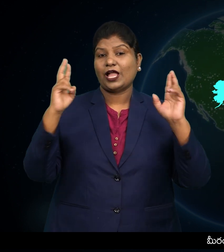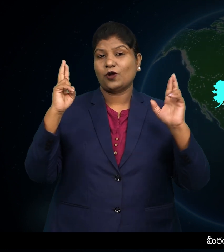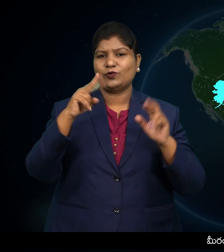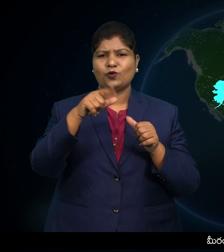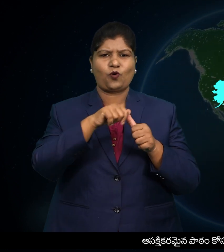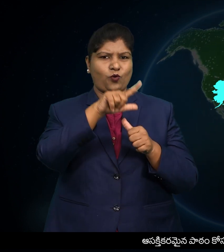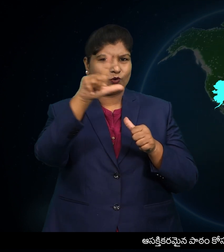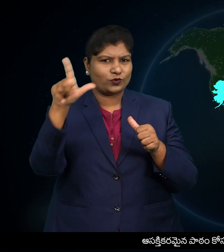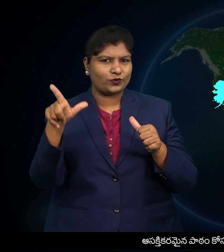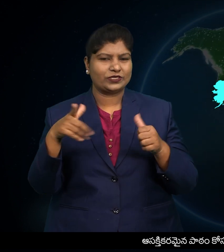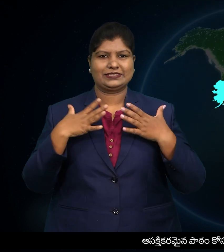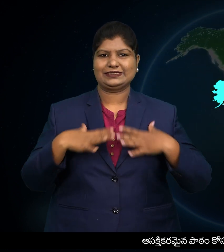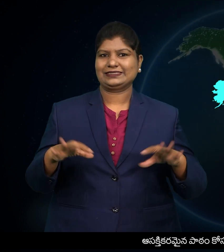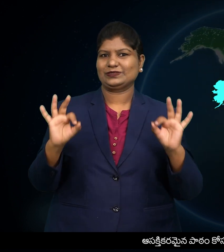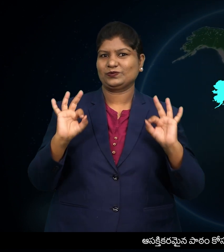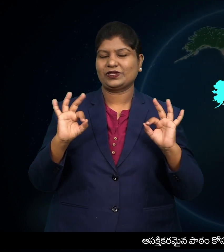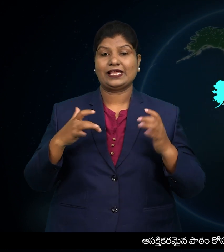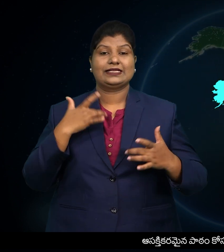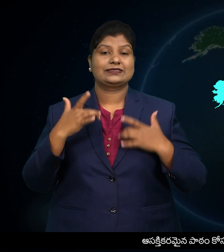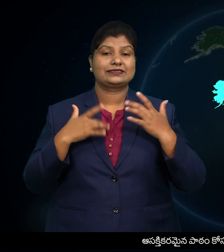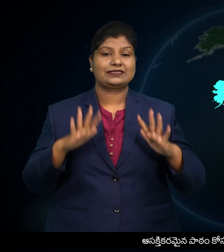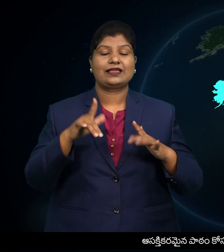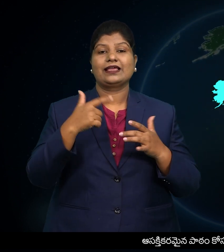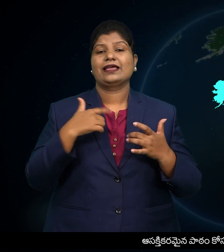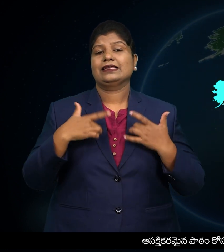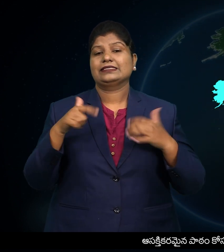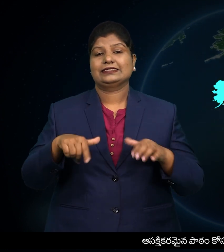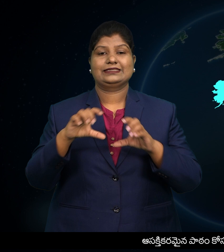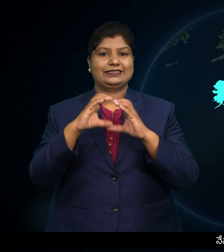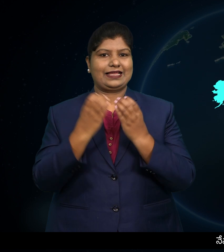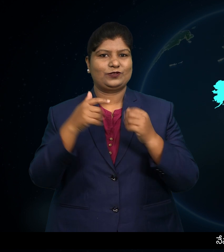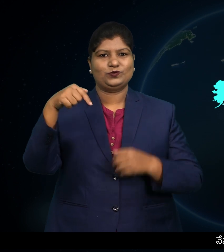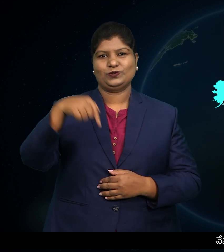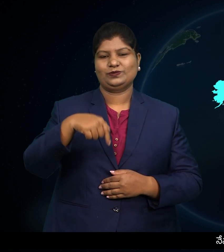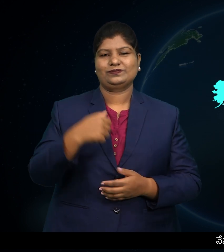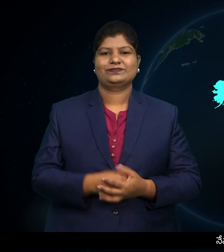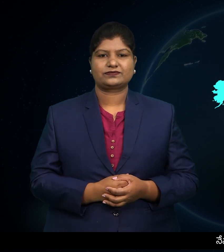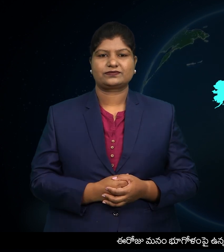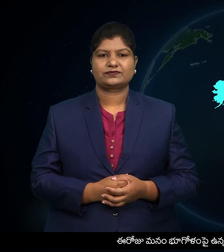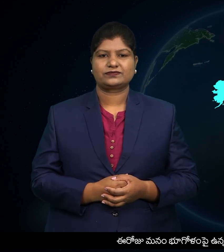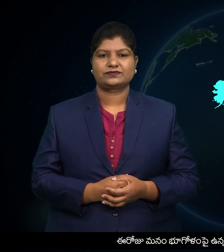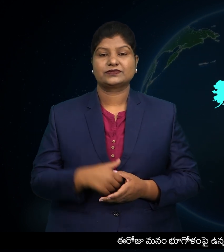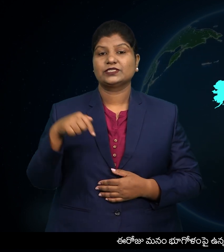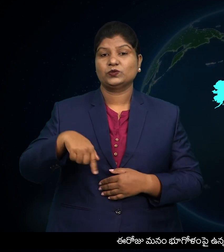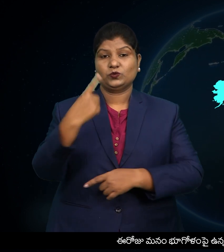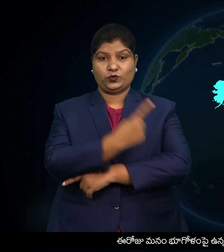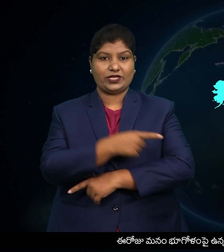బాగున్నారని, ఆసక్తికరమైన పాఠం కోసం ఈరోజు మీరు ఎదురు చూస్తున్నారని నేను భావిస్తున్నాను. ఈరోజు మనం భూగోళంపై